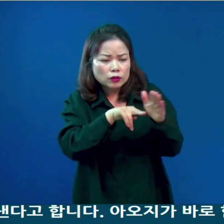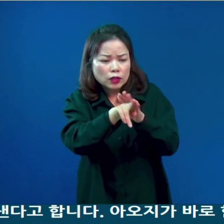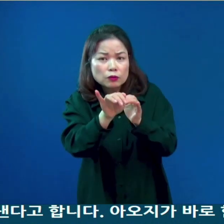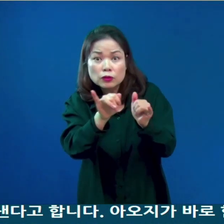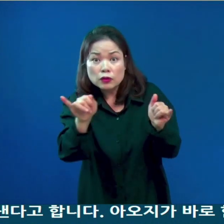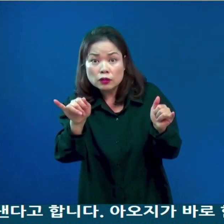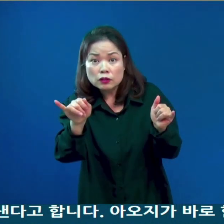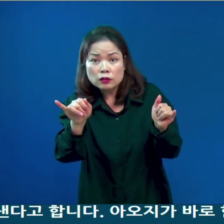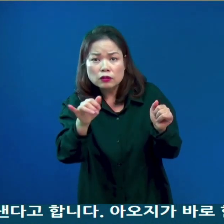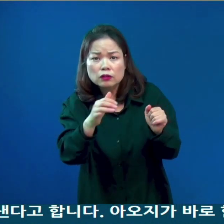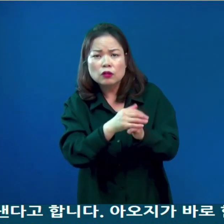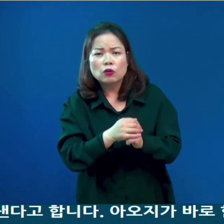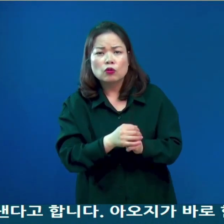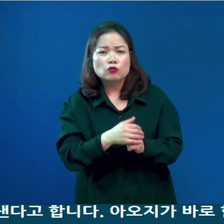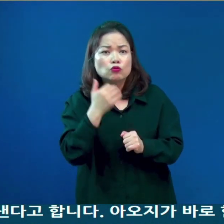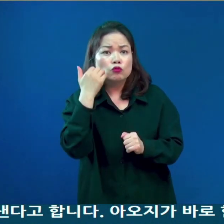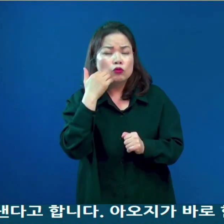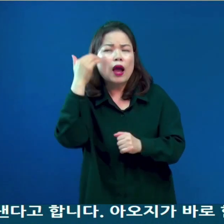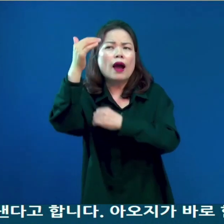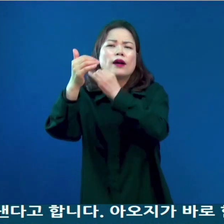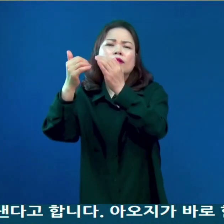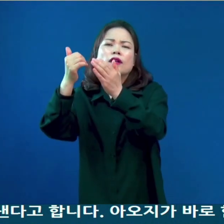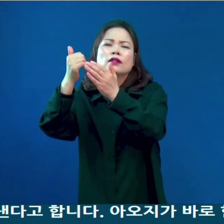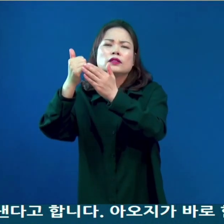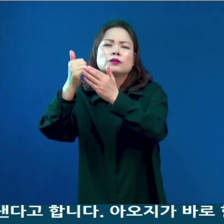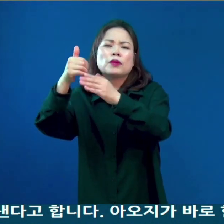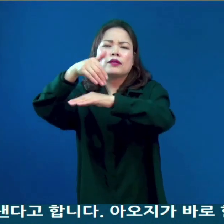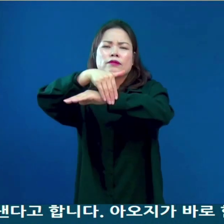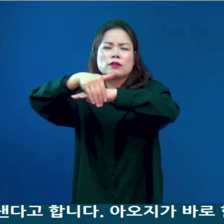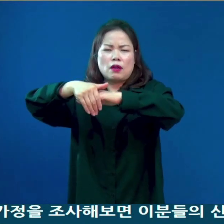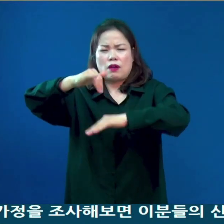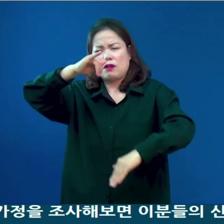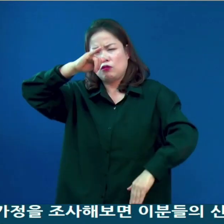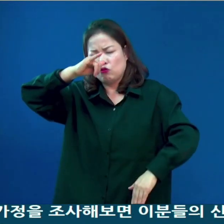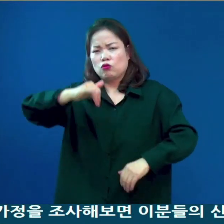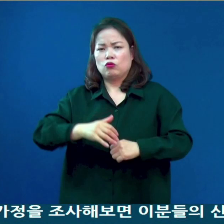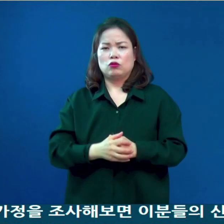그렇지 않지만 그 뒤에는 누가 있냐면 하나님의 깊은 섭리가 있었던 것이에요.